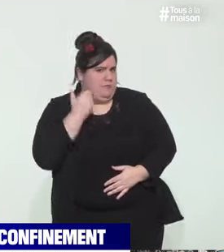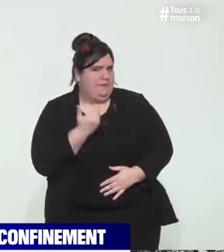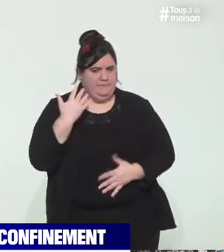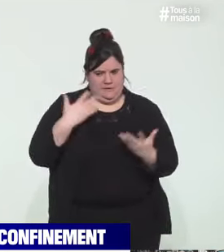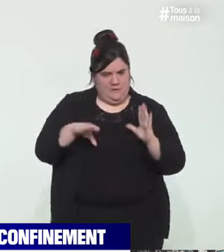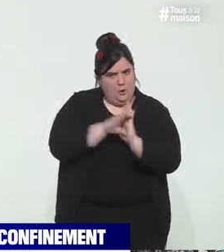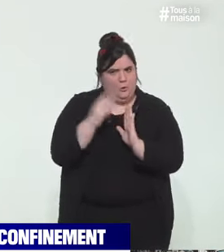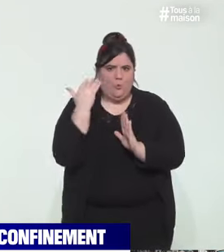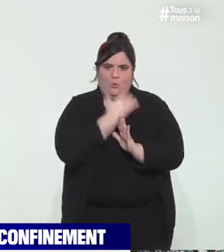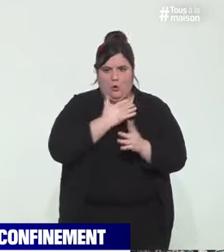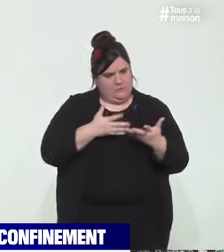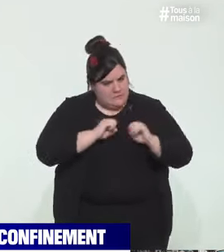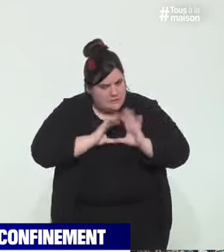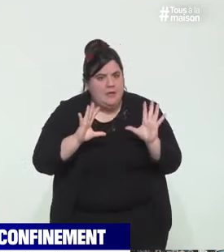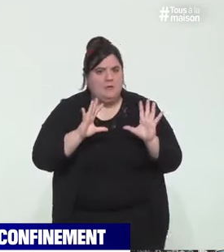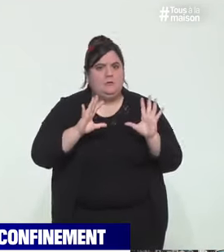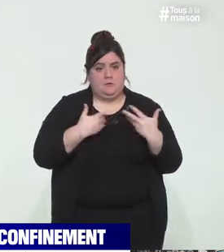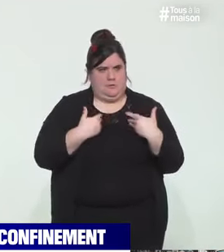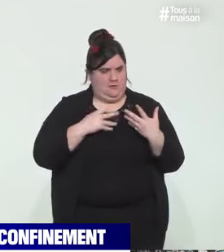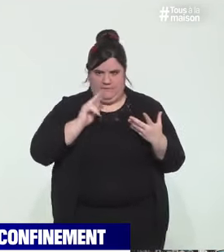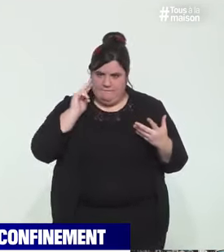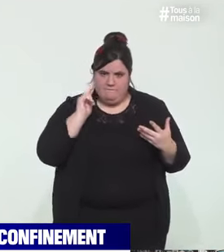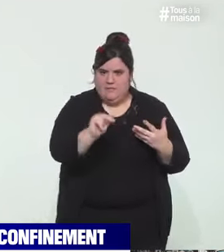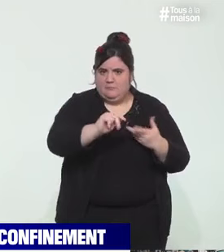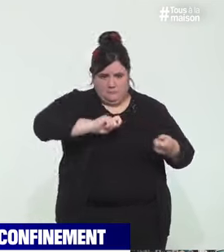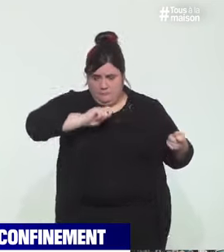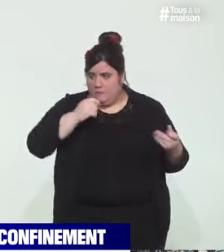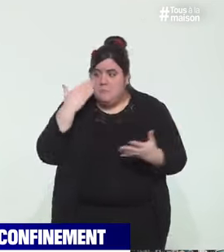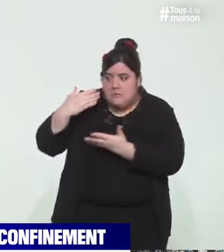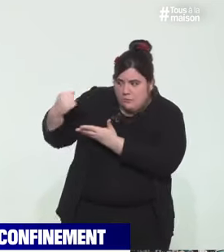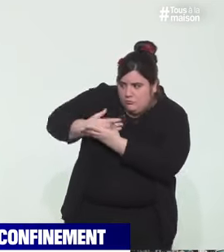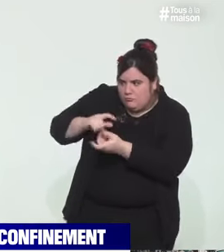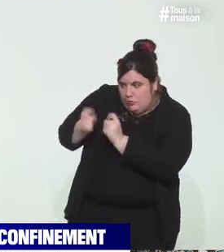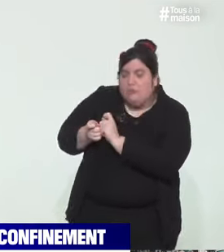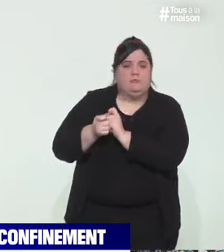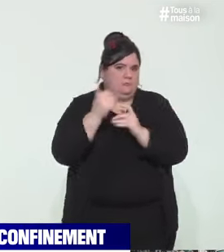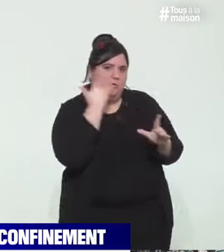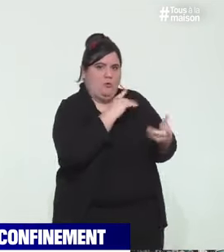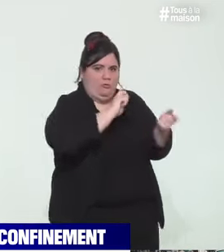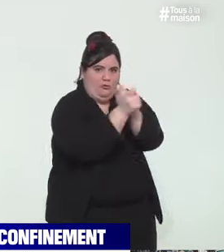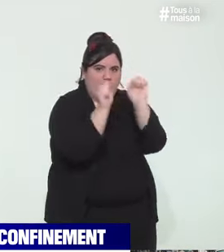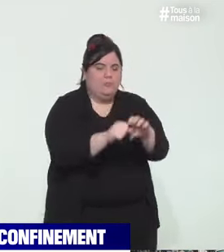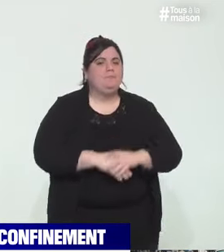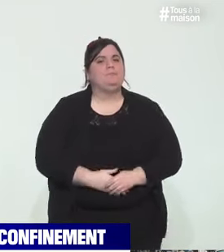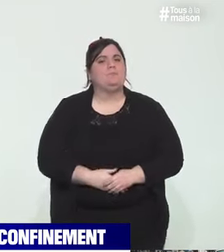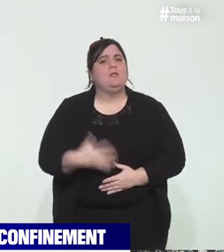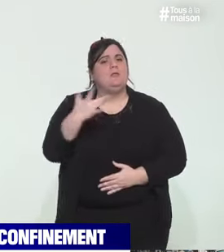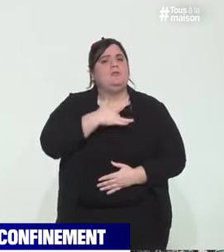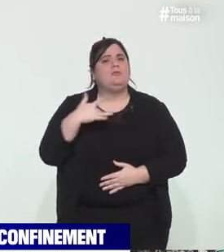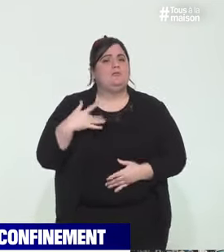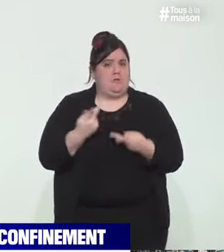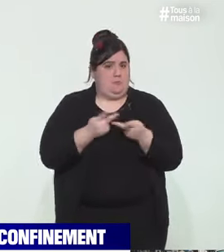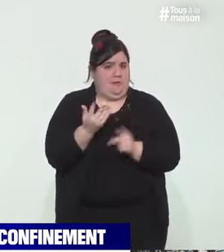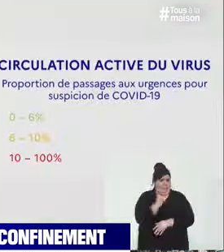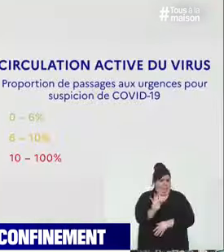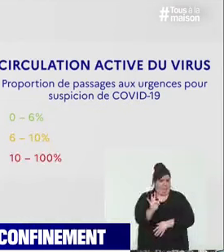possible. En synthèse, Santé publique France a procédé au reclassement sur la carte de ce soir, que vous voyez actuellement,